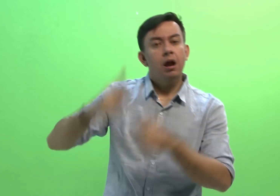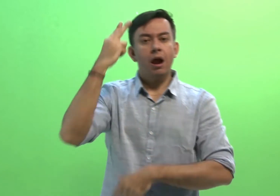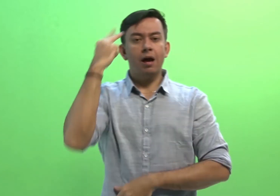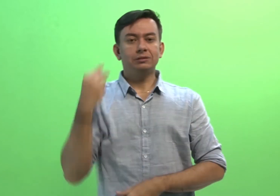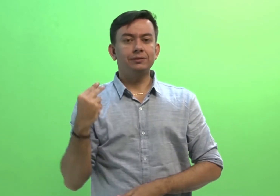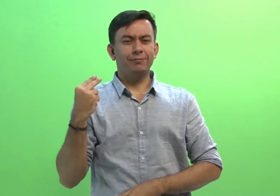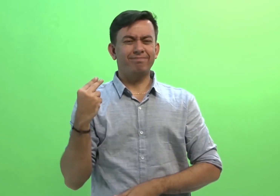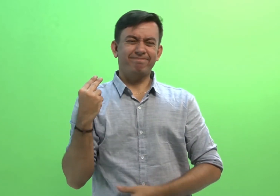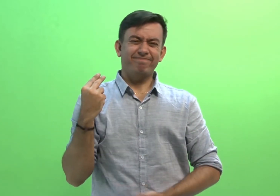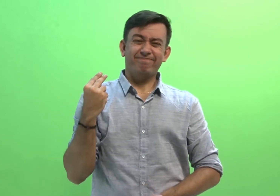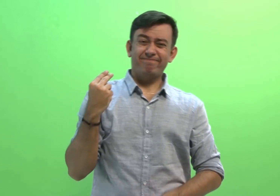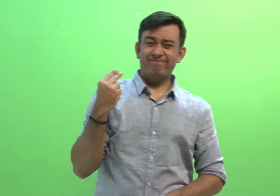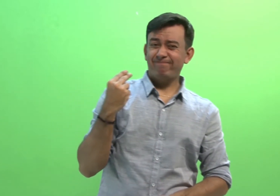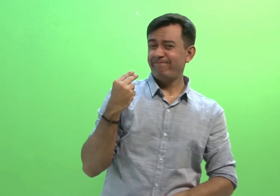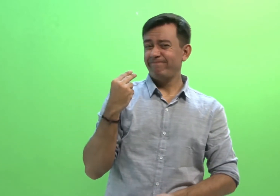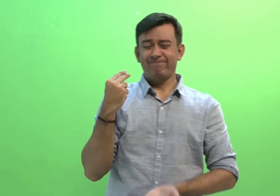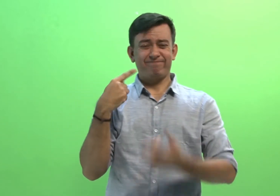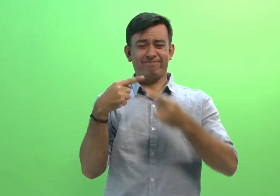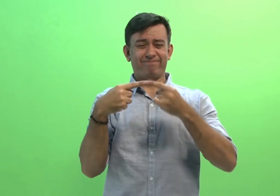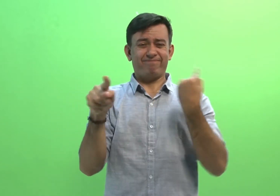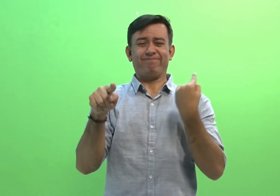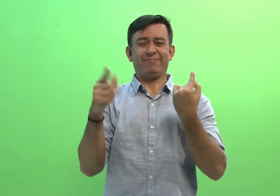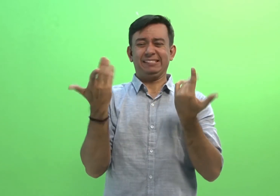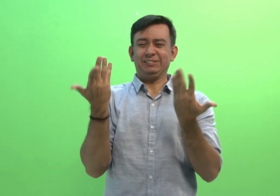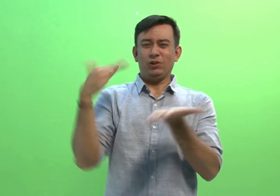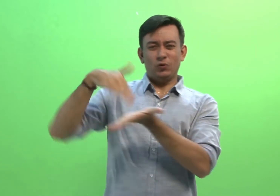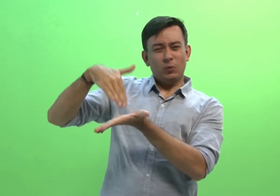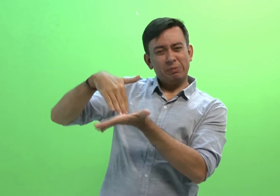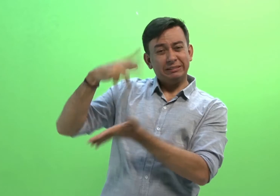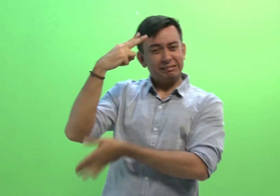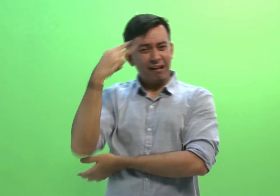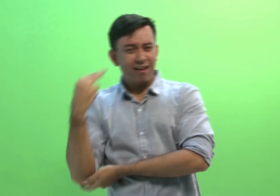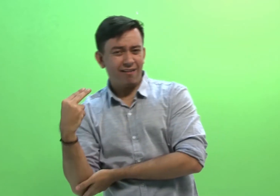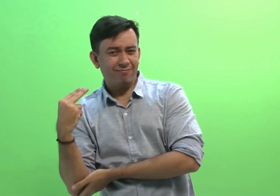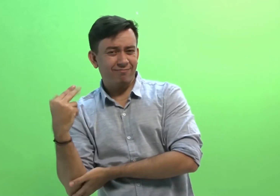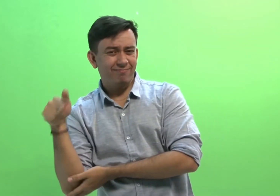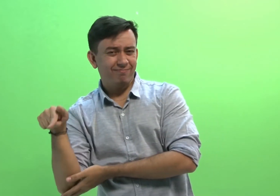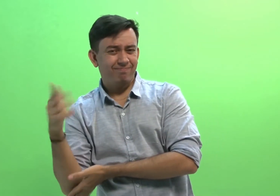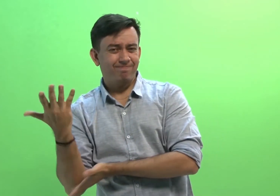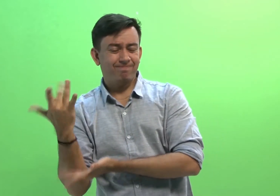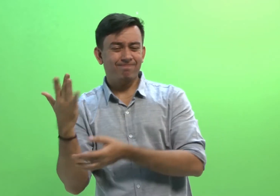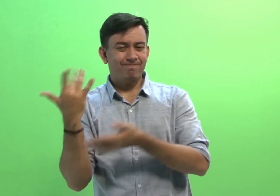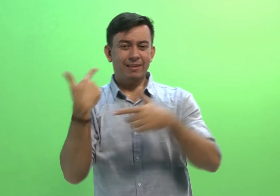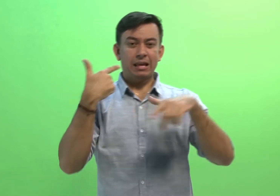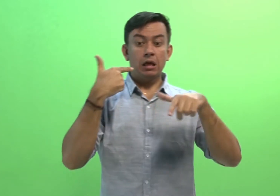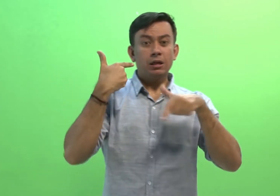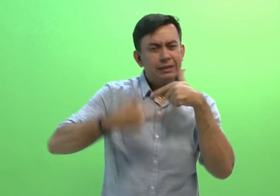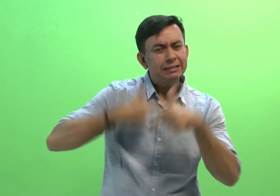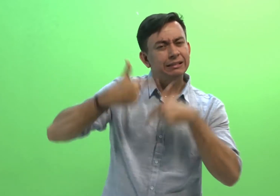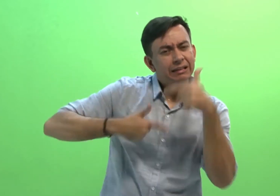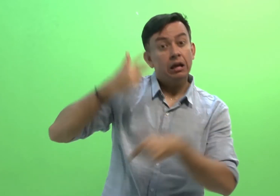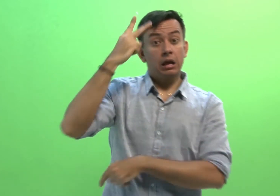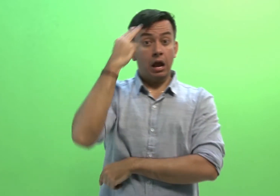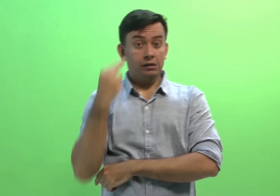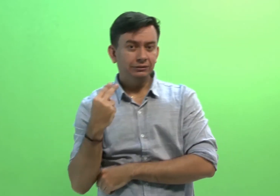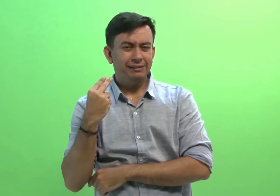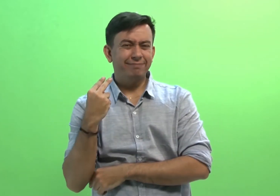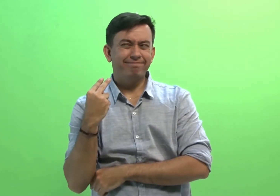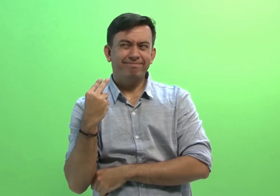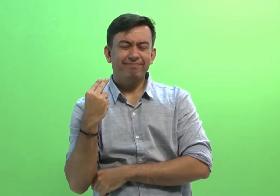Trabalha, Elana. Fica estranho, não tem nexo, trabalha. E por último, Elana, o que tem a ver Elana?